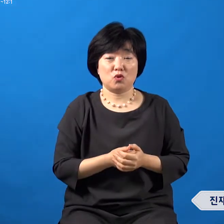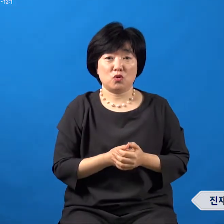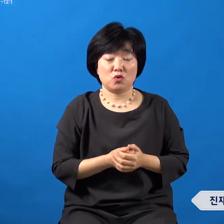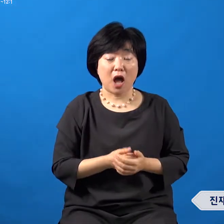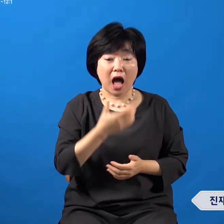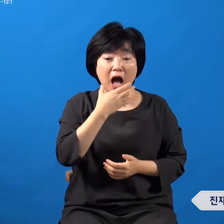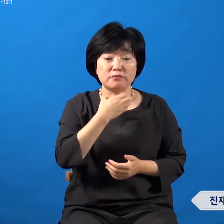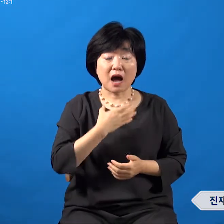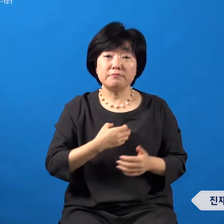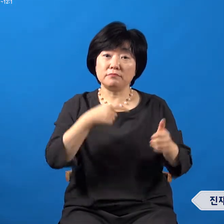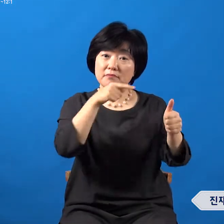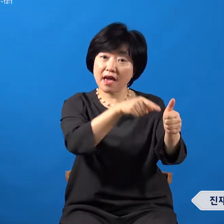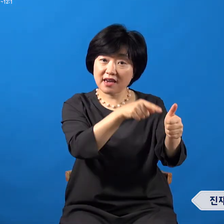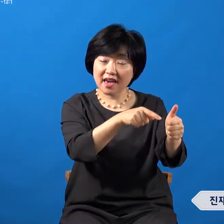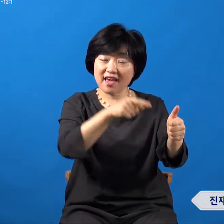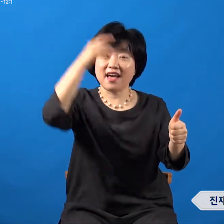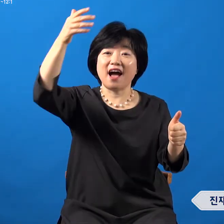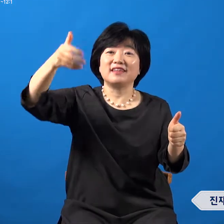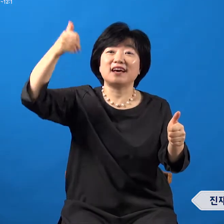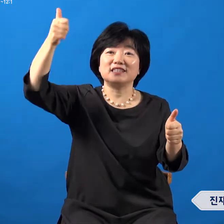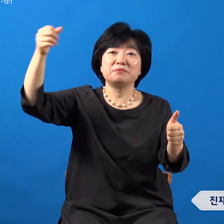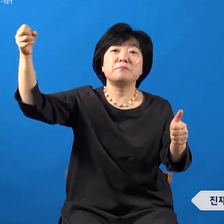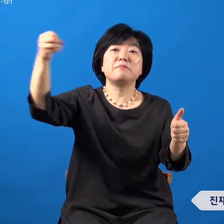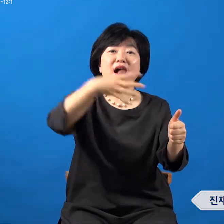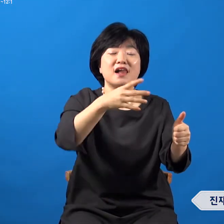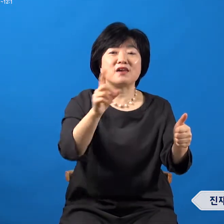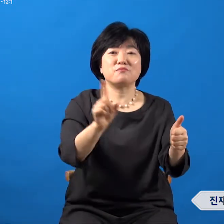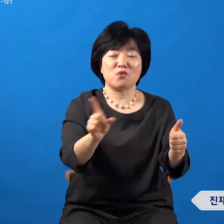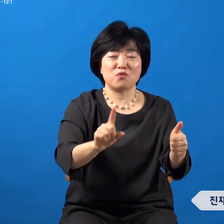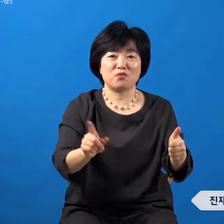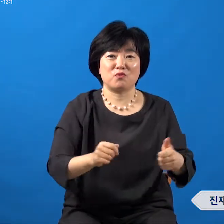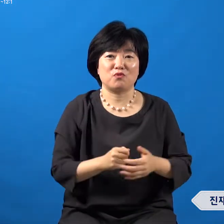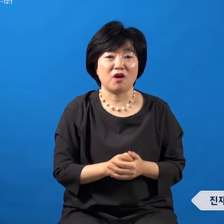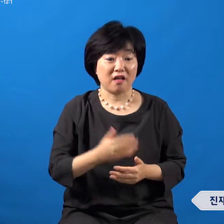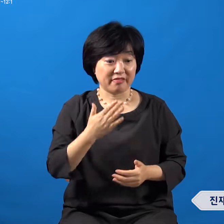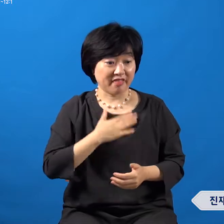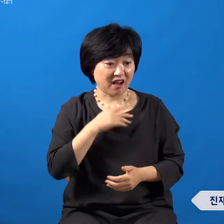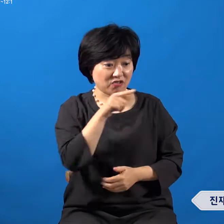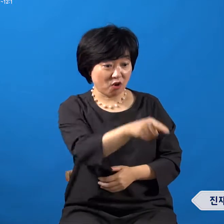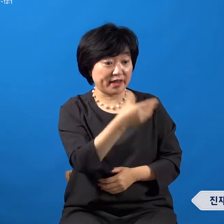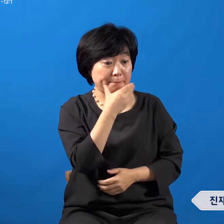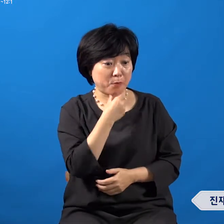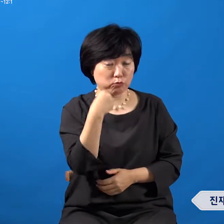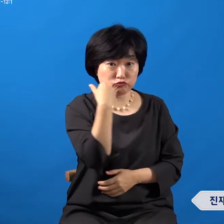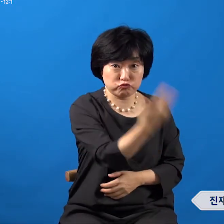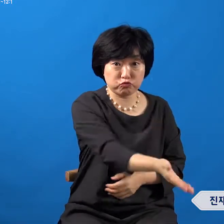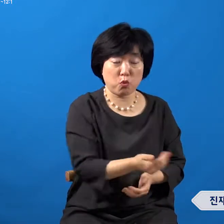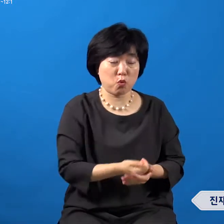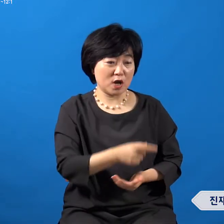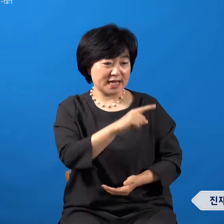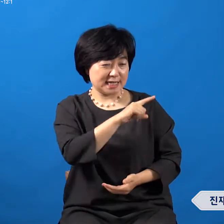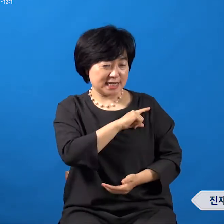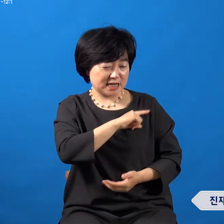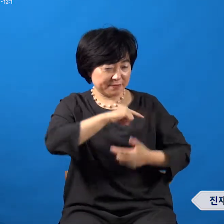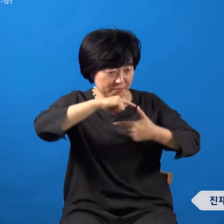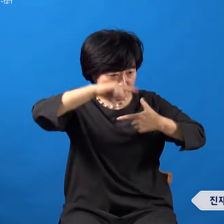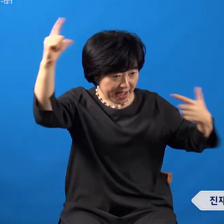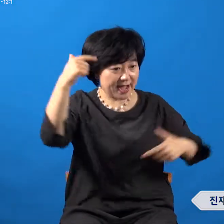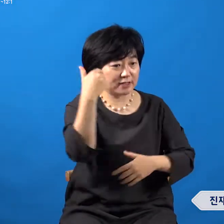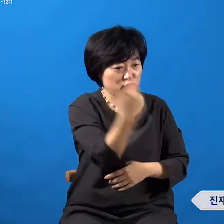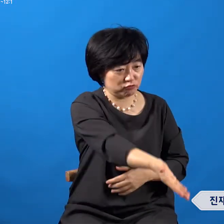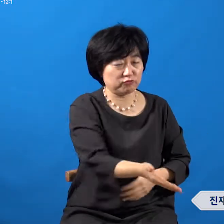여호수아를 아브라함을 향해서 이렇게 말씀하고 있습니다. 내가 복을 주어 내 이름을